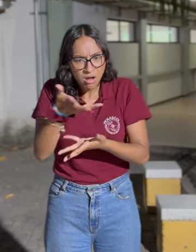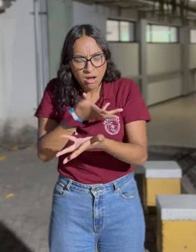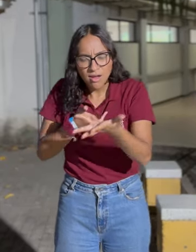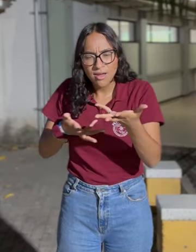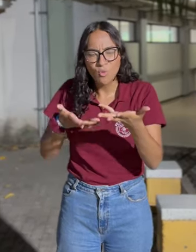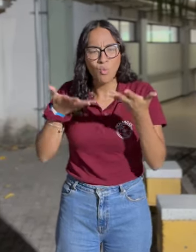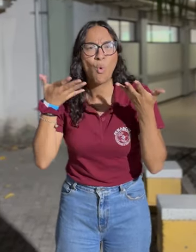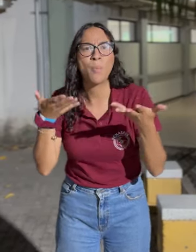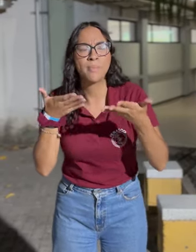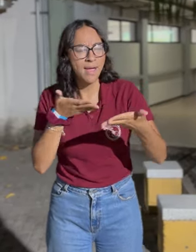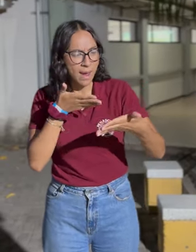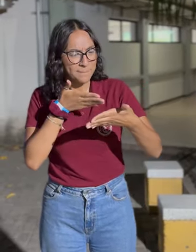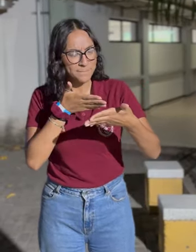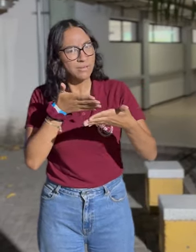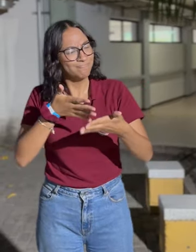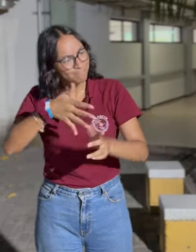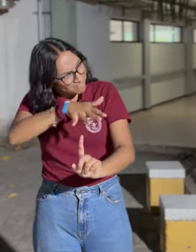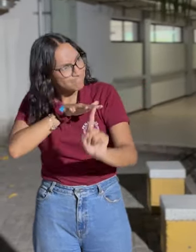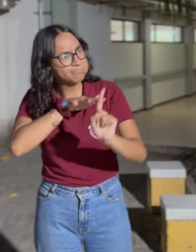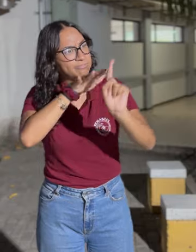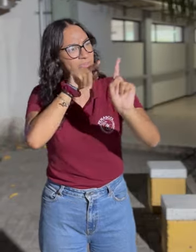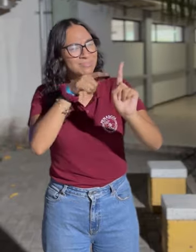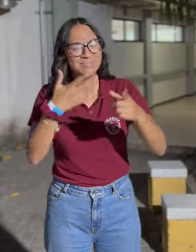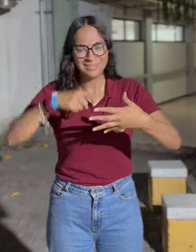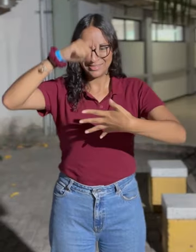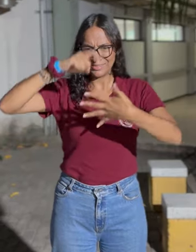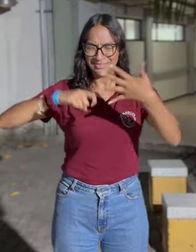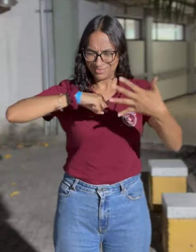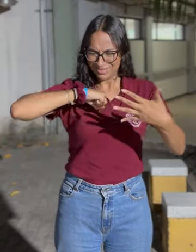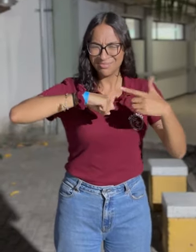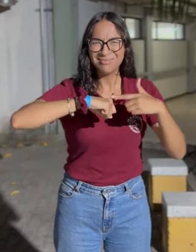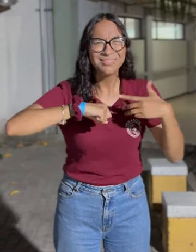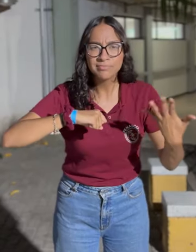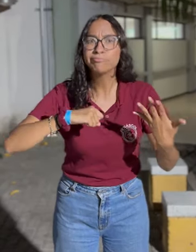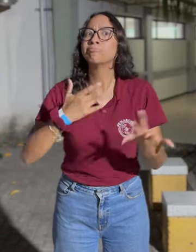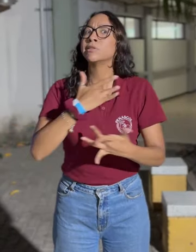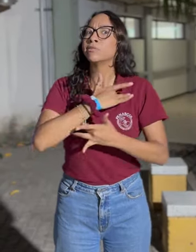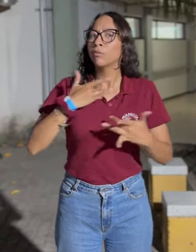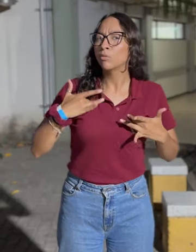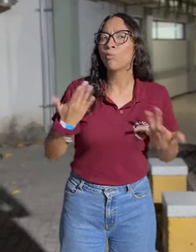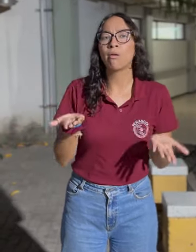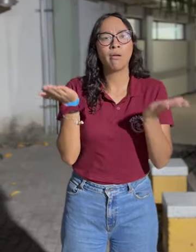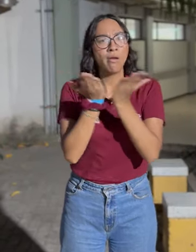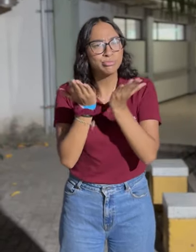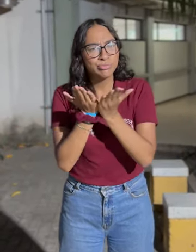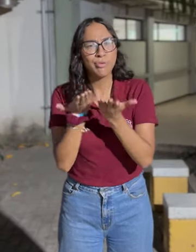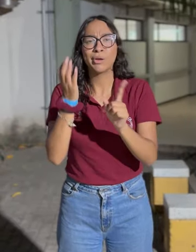sus experiencias y saberes para no quedarse en la barrera, sino poder incidir. Se habló de las necesidades y derechos en los contextos